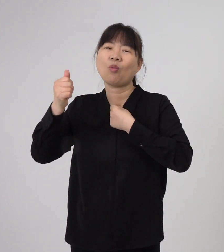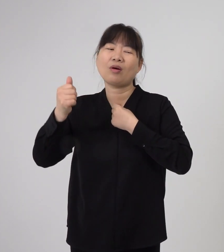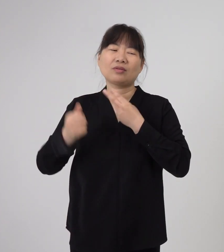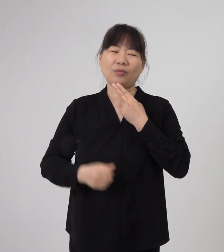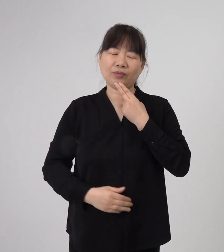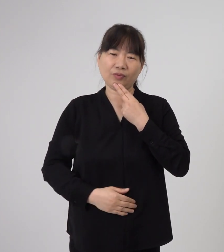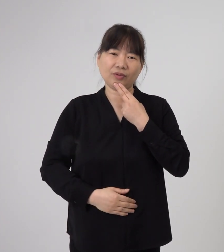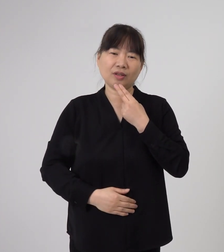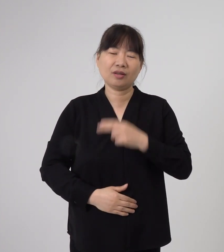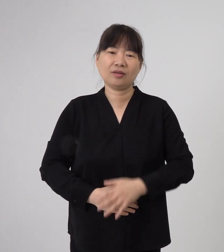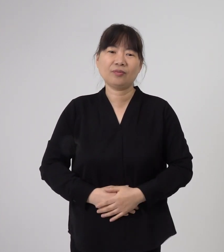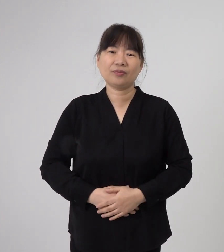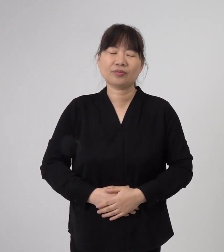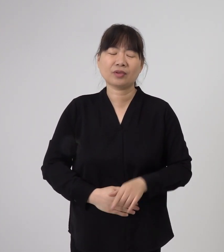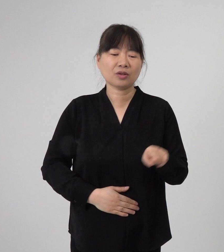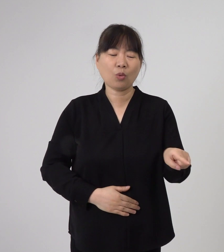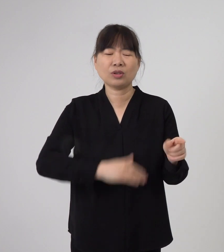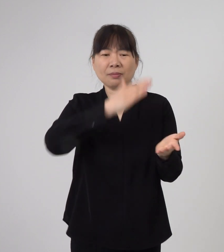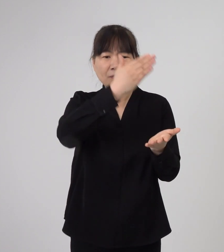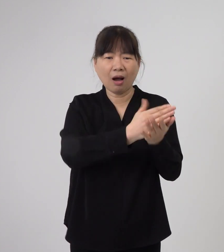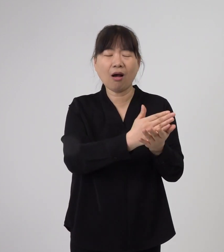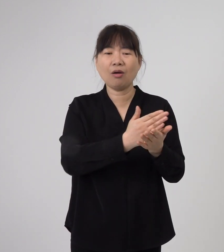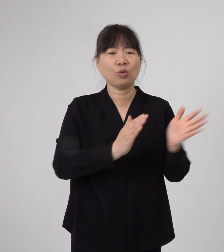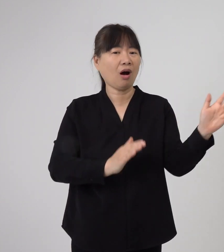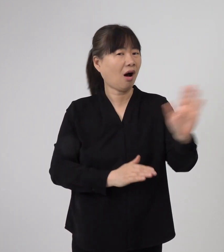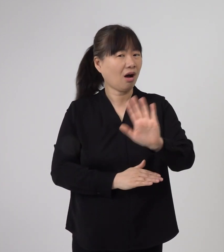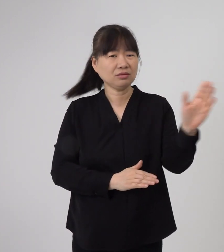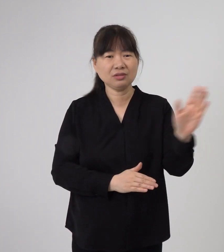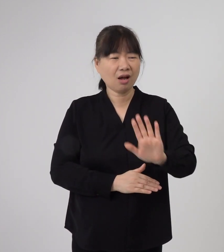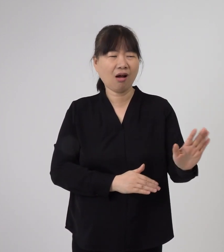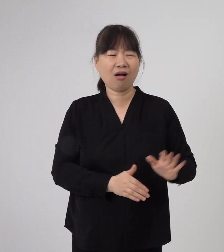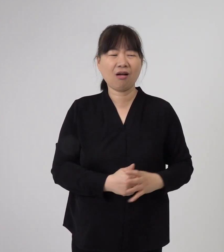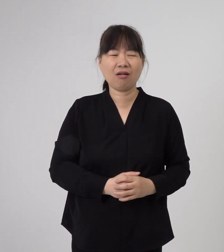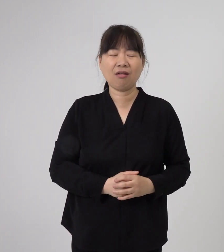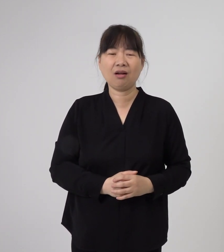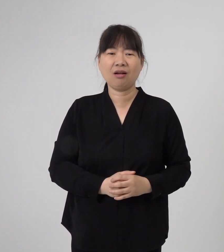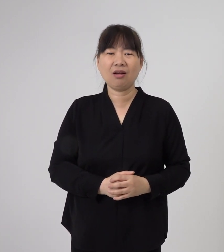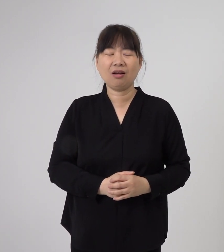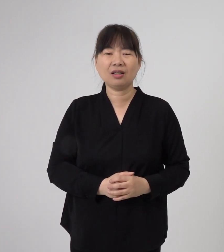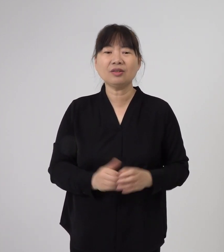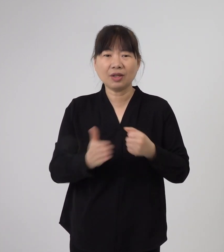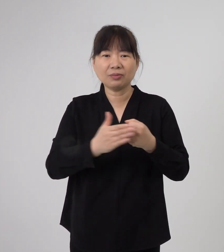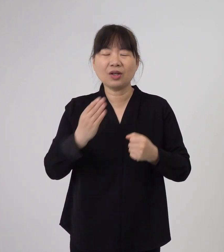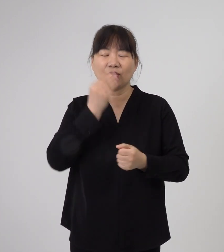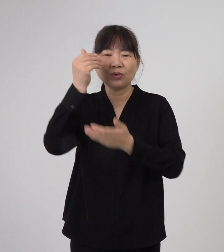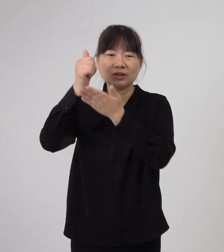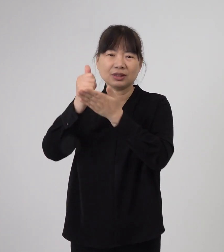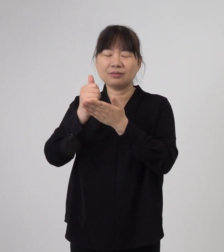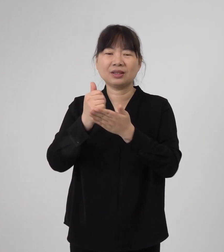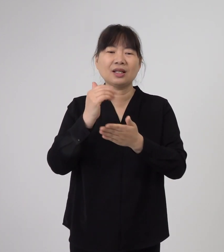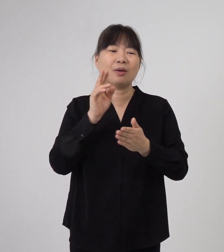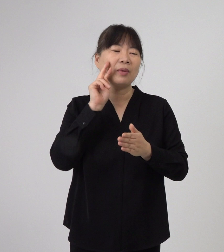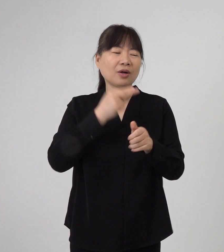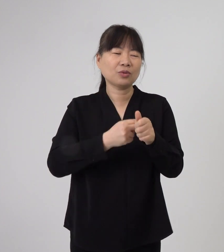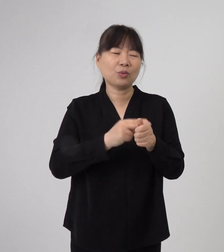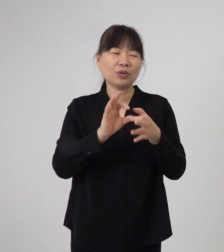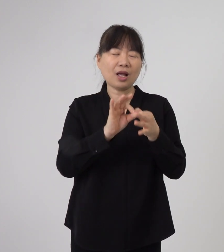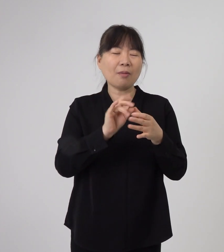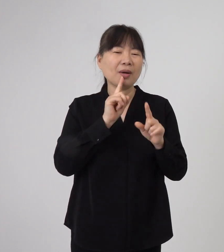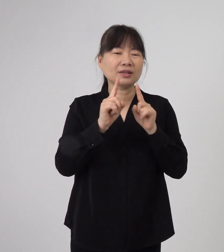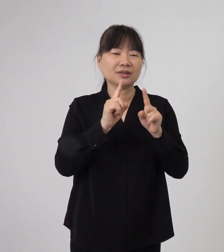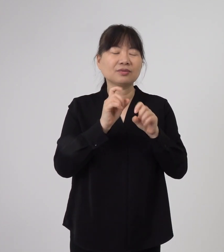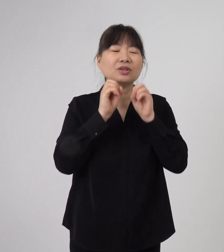않았어요. 너 그쪽 아닌데 성령의 말씀을 전하지 못하게 했어요. 오죽했으면.